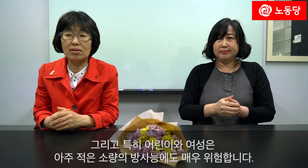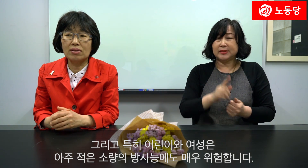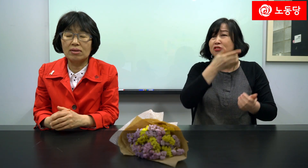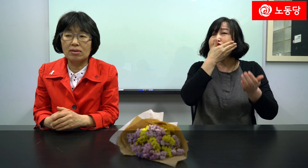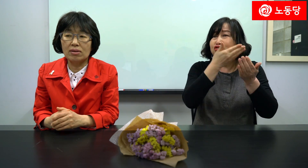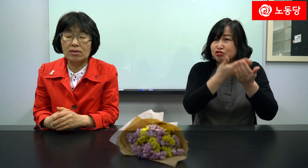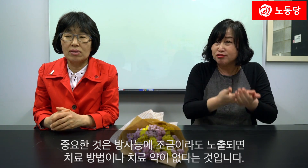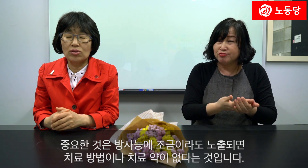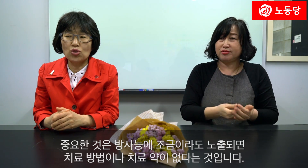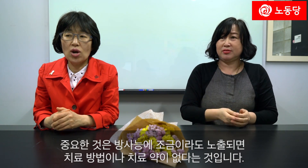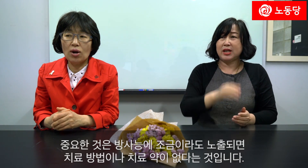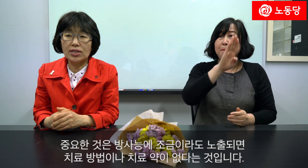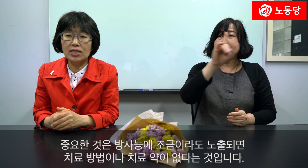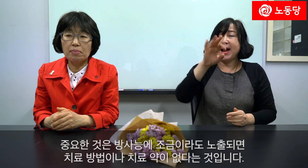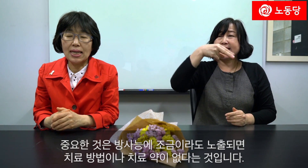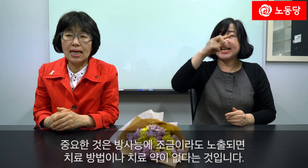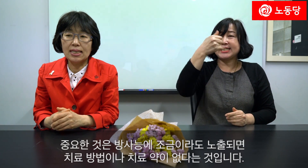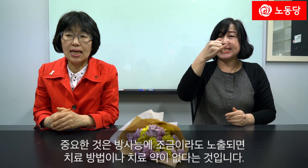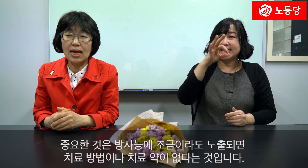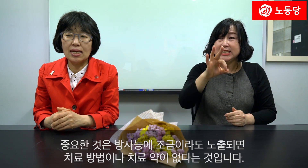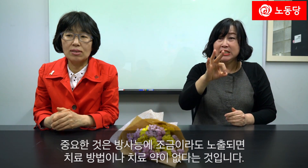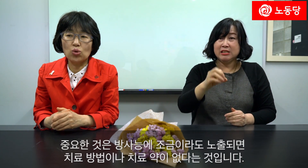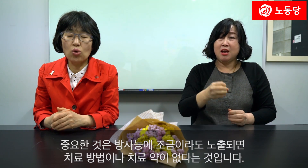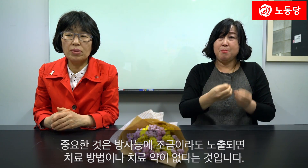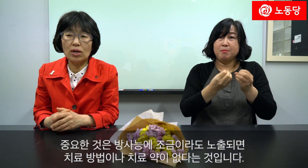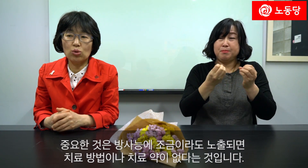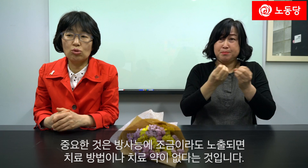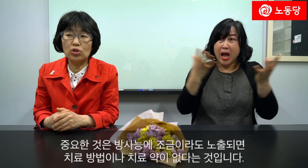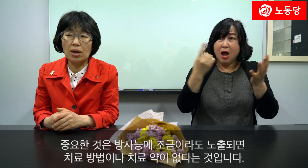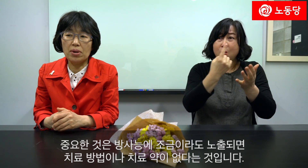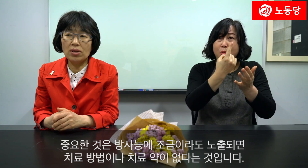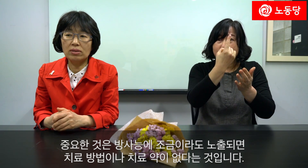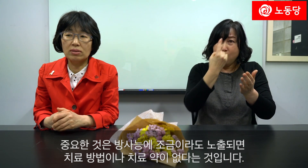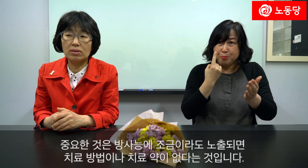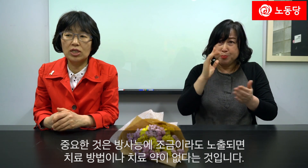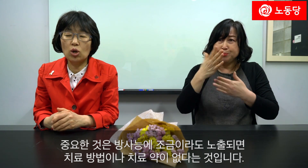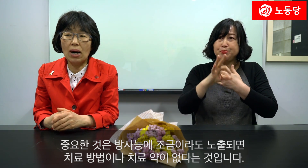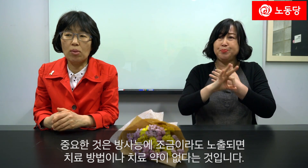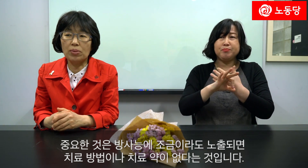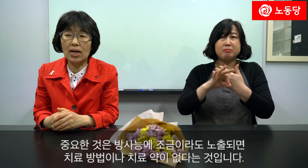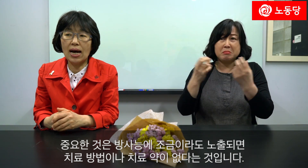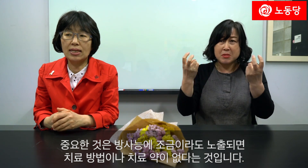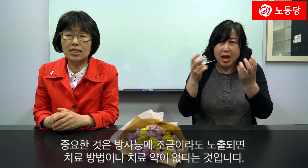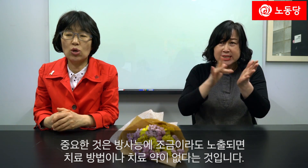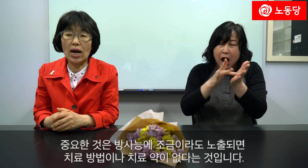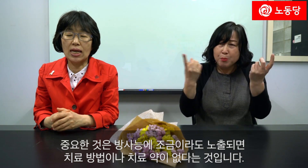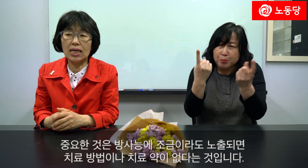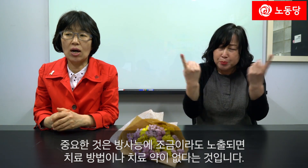네. 중요한 것은 방사능에 조금이라도 노출되면 치료